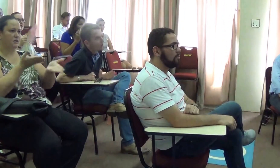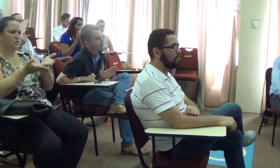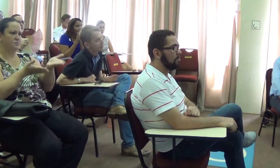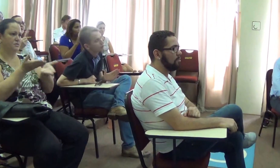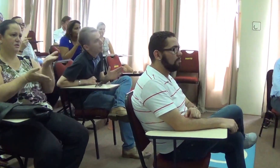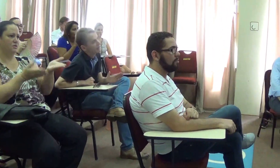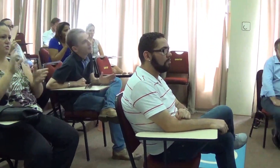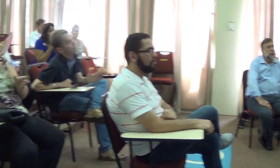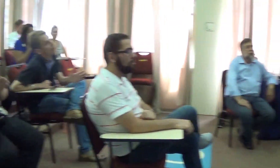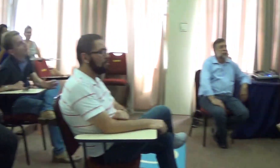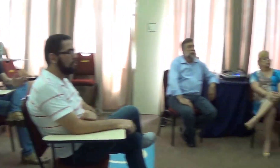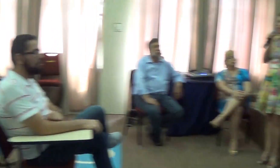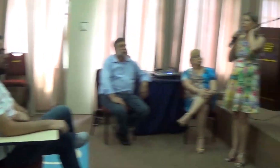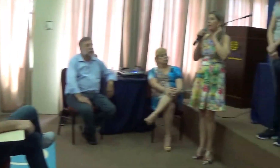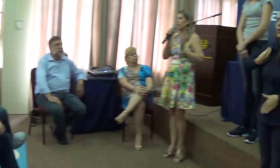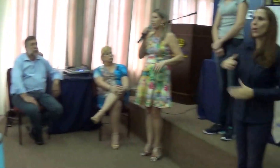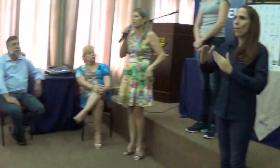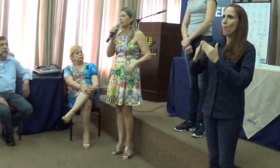Esse atendimento